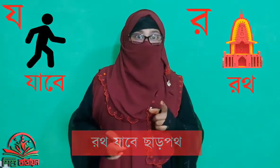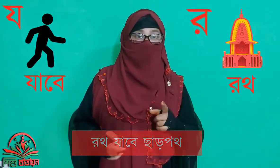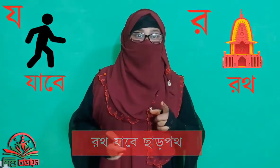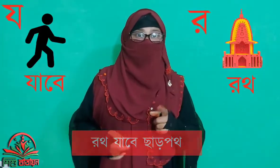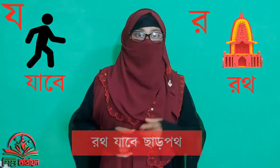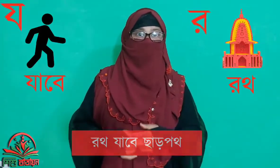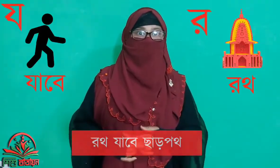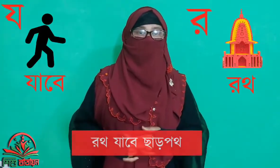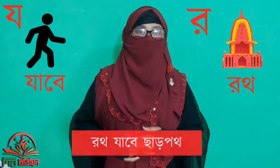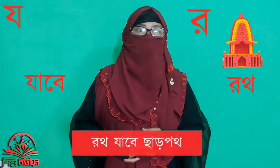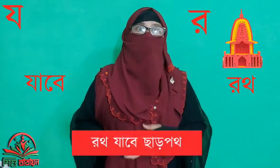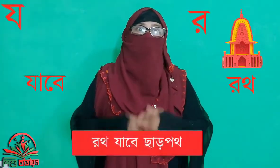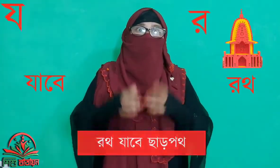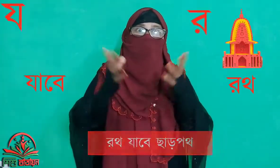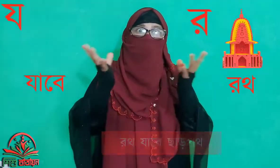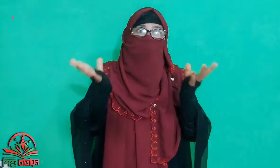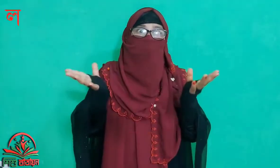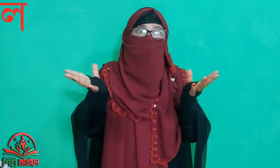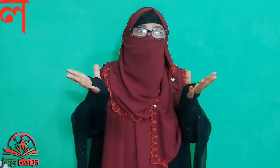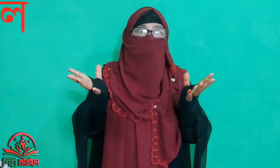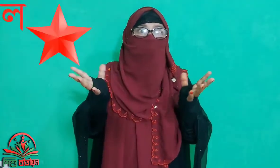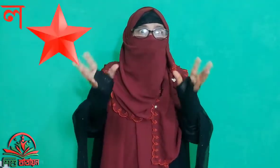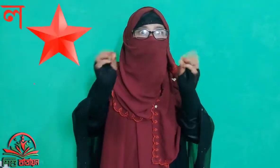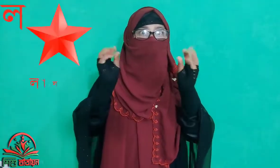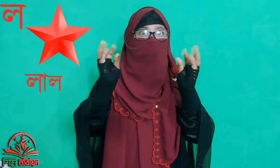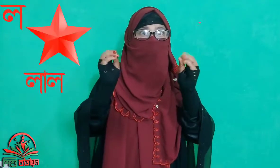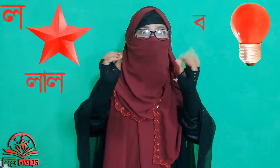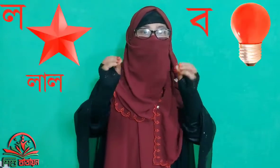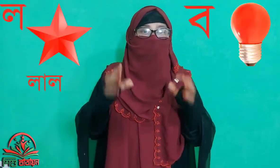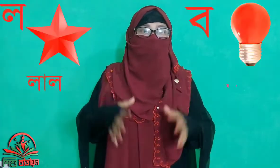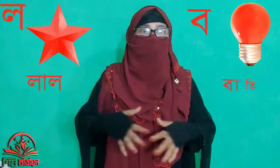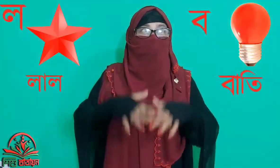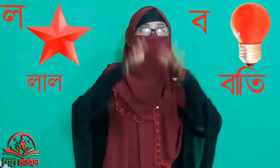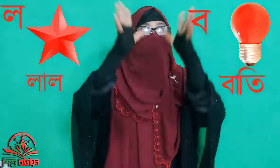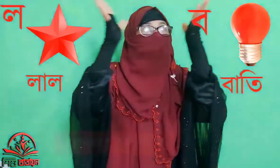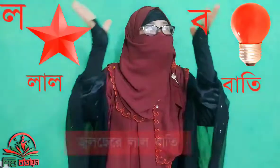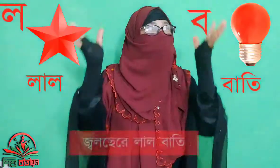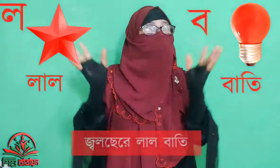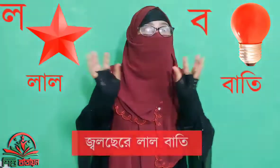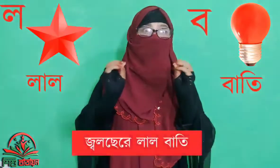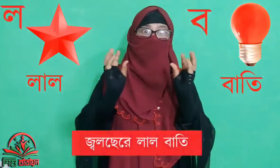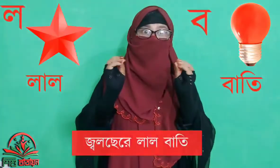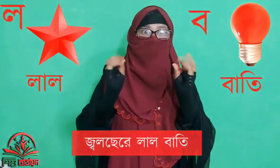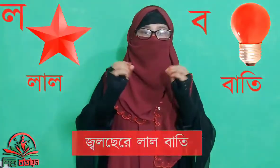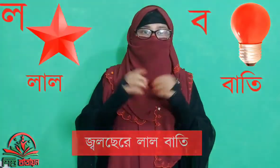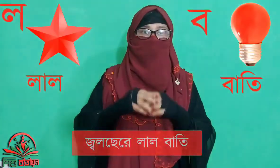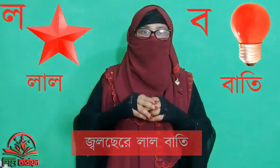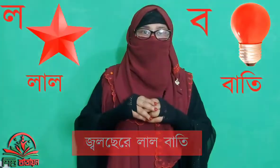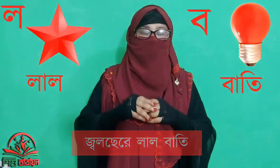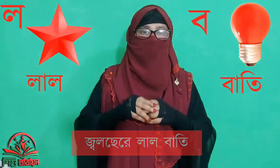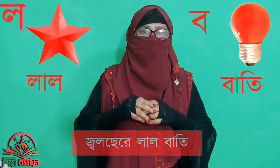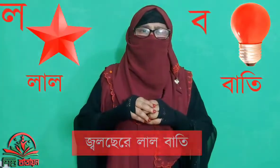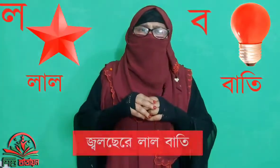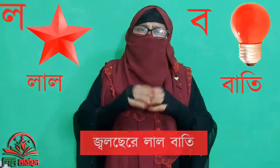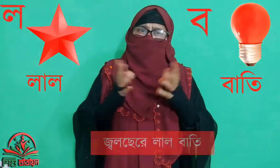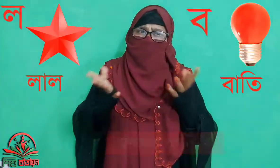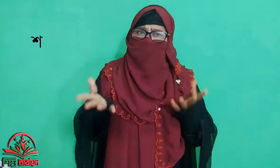পথ লয়ে লাল বয়ে বাতি জ্বলছে রে লাল বাতি